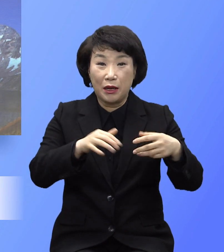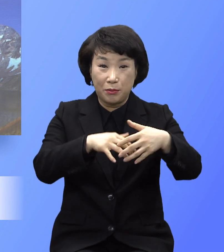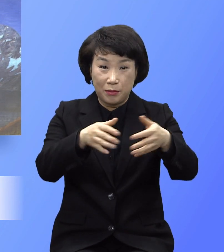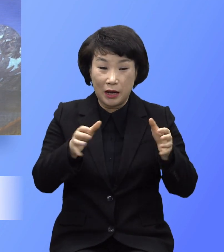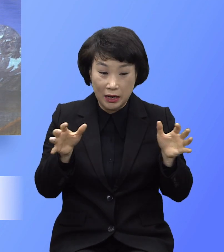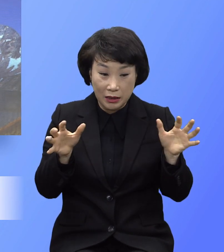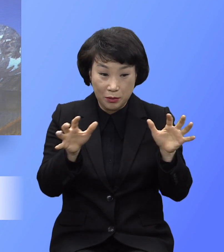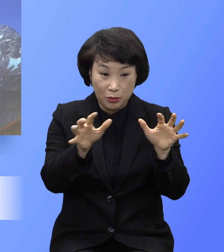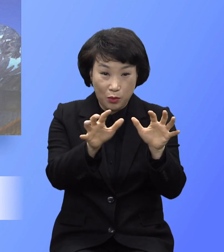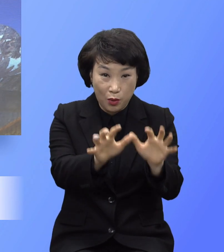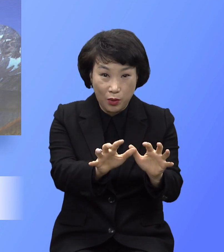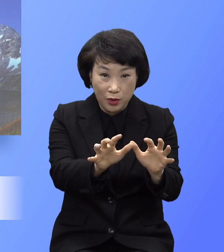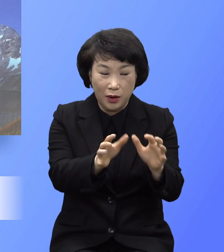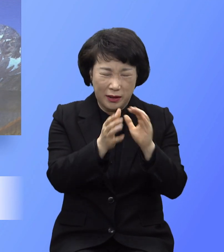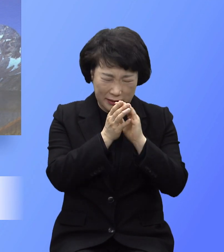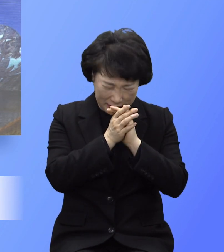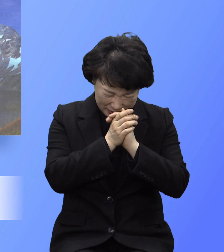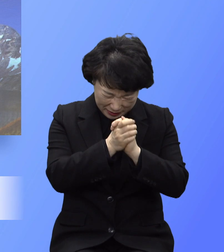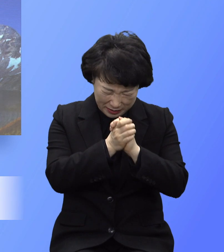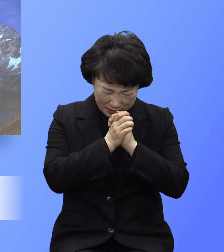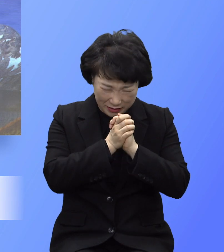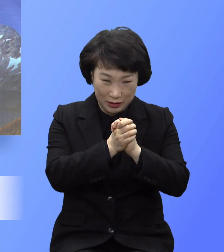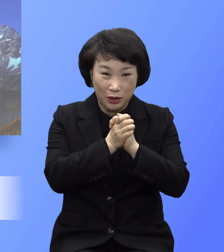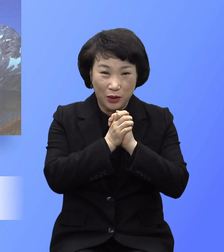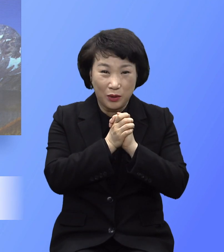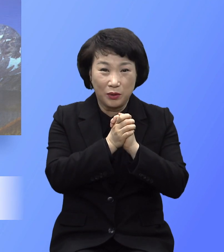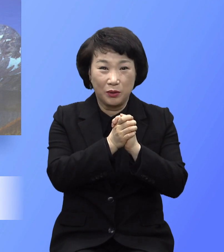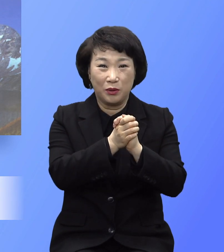마가다락방에 그들이 모여